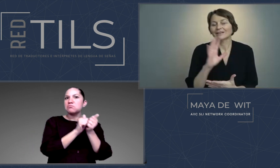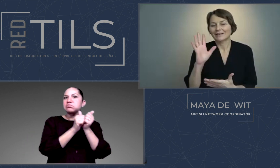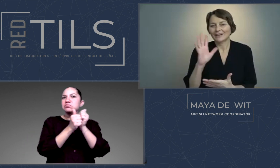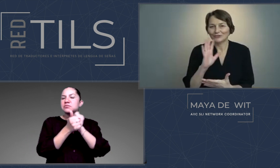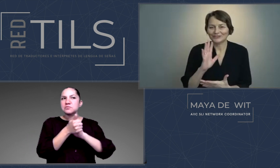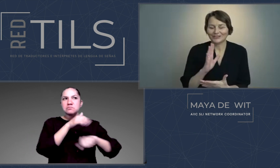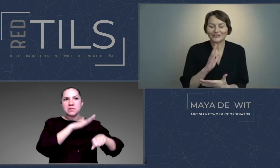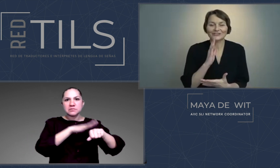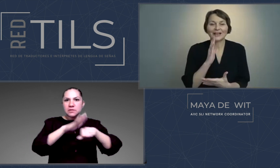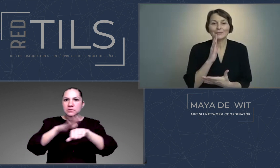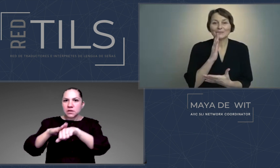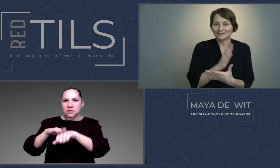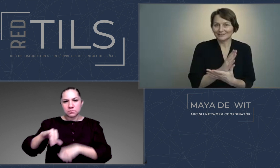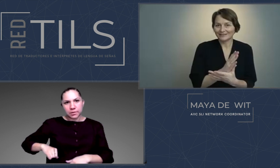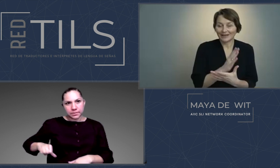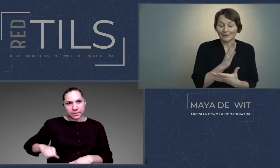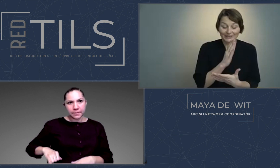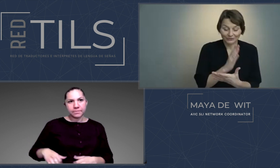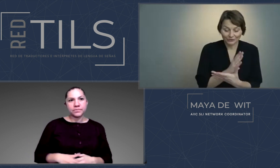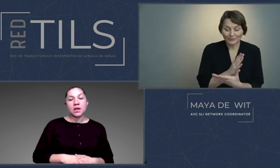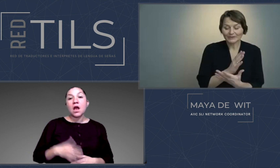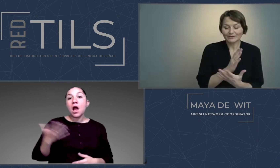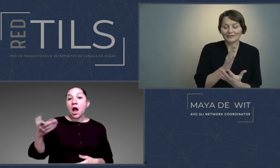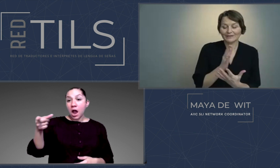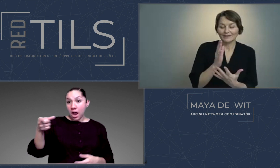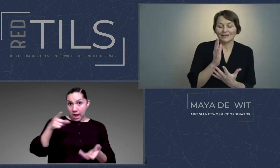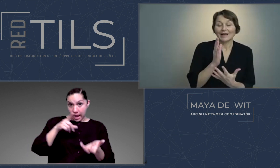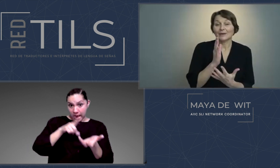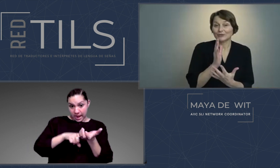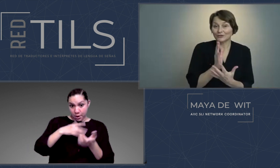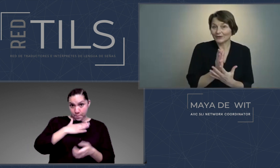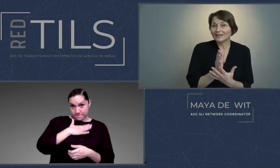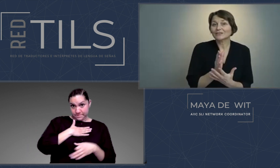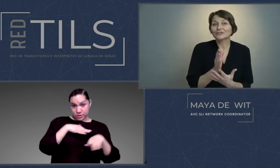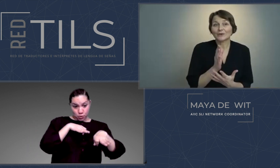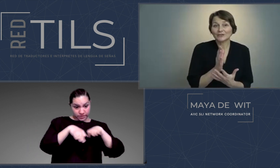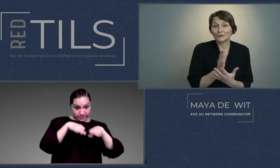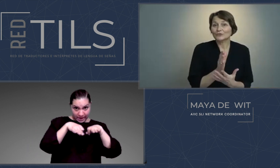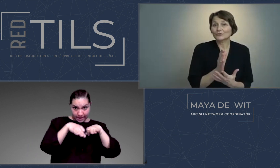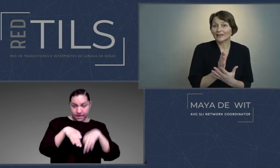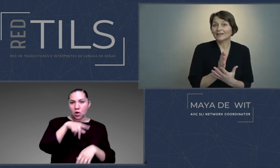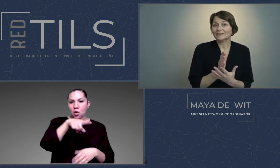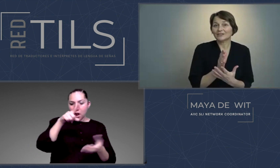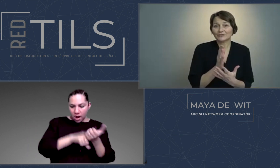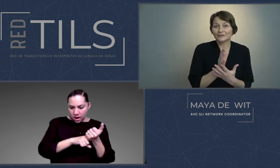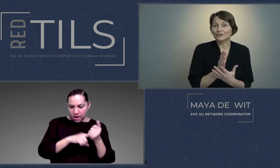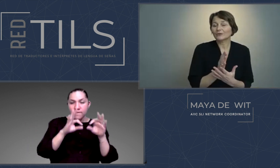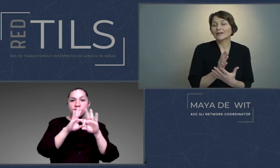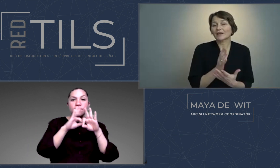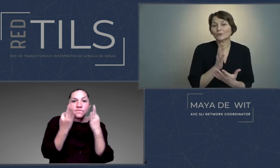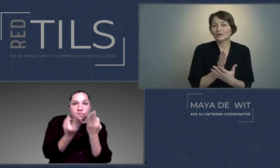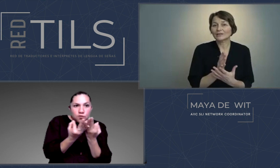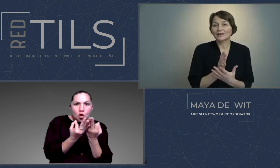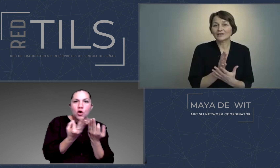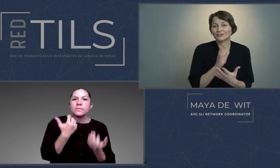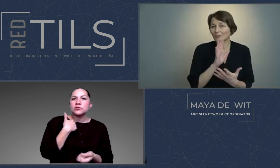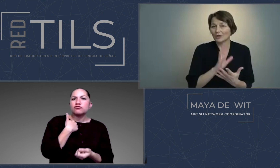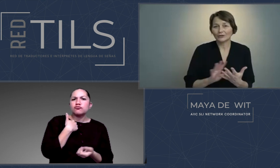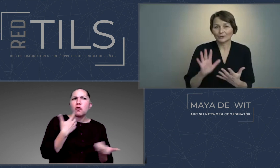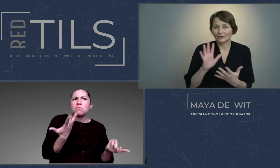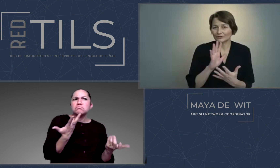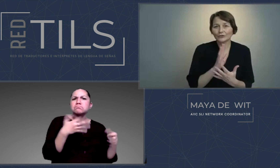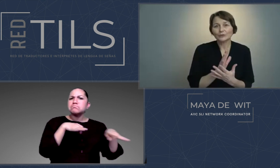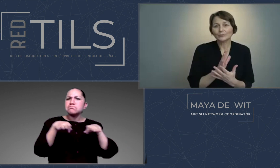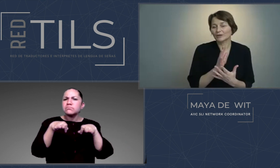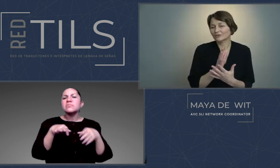que hago, ah, abarco distintas cosas. Soy intérprete, pero también